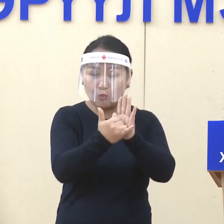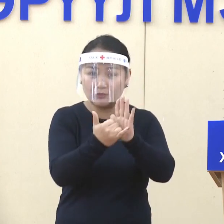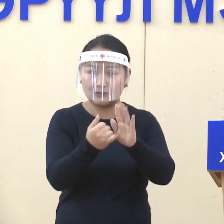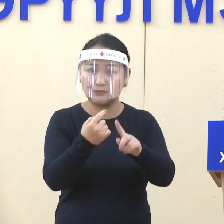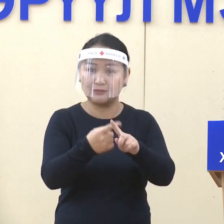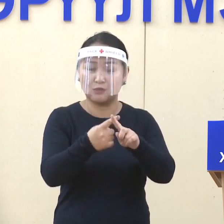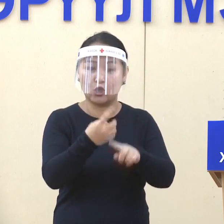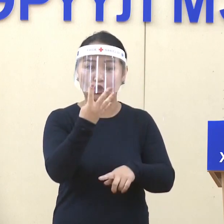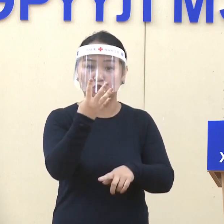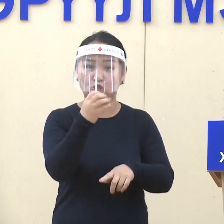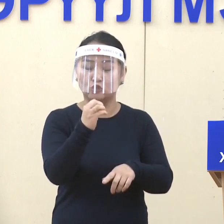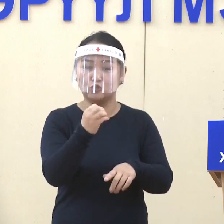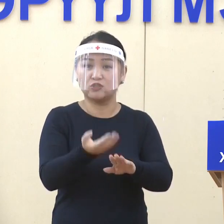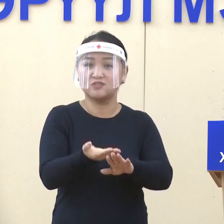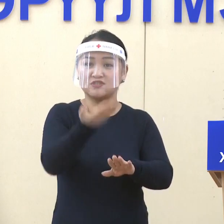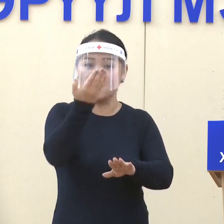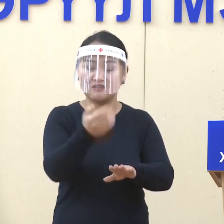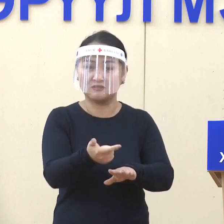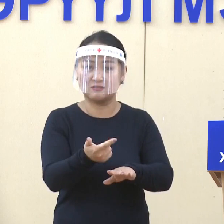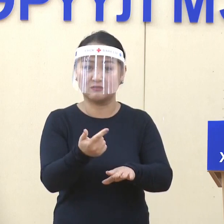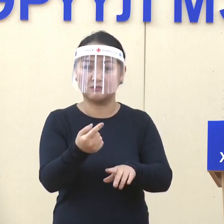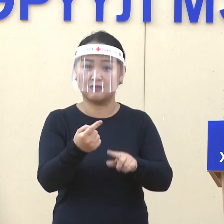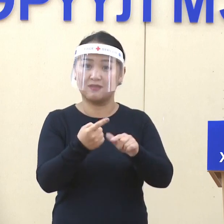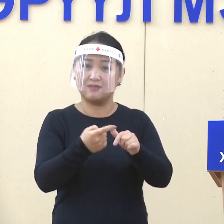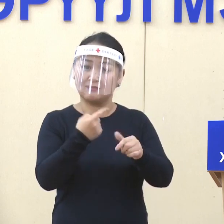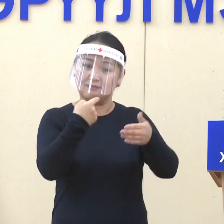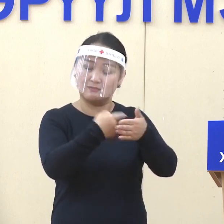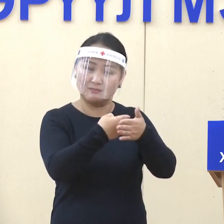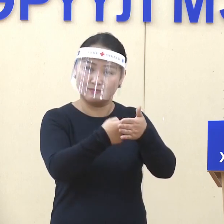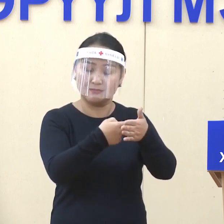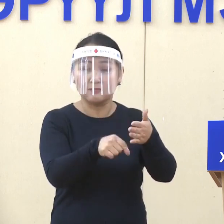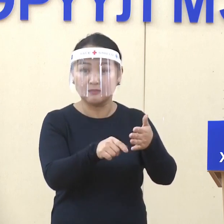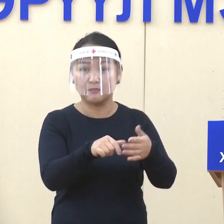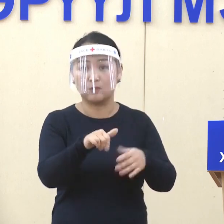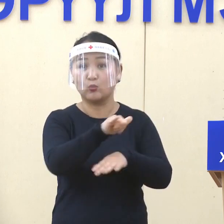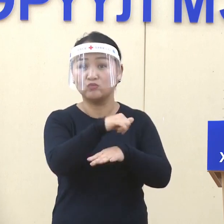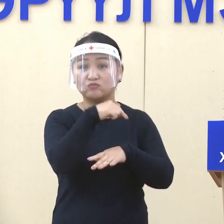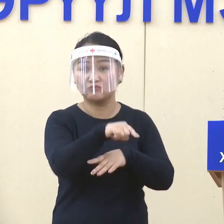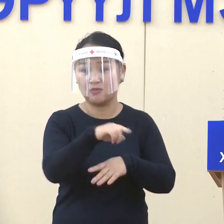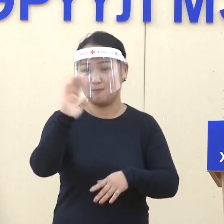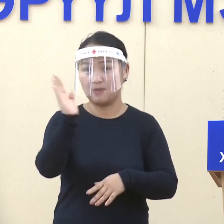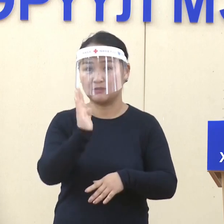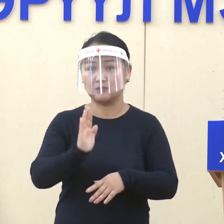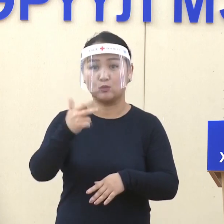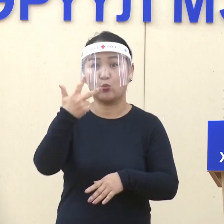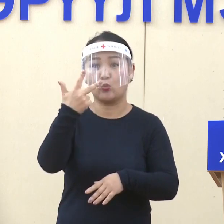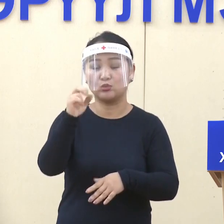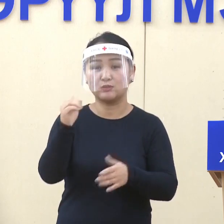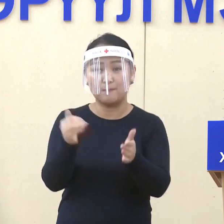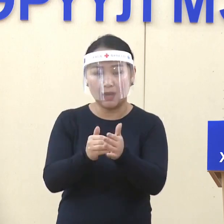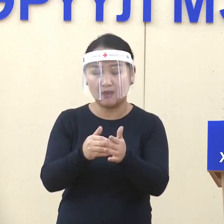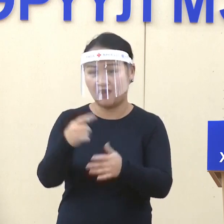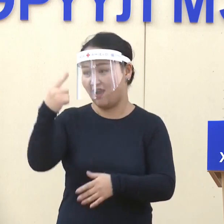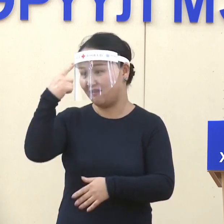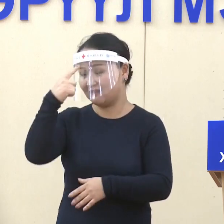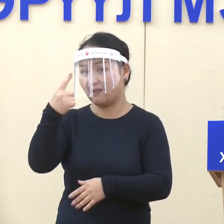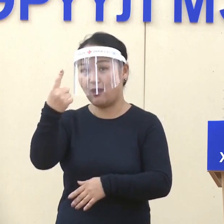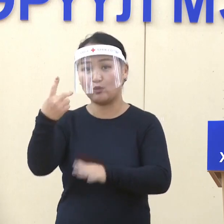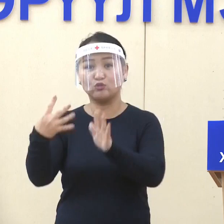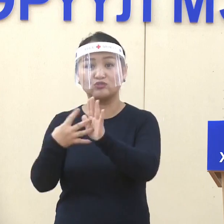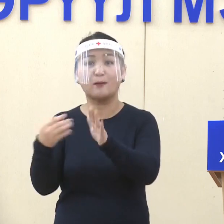өвчл бүртгэгдэж байгаа орныг тоонд одоо орсон байна. За мөн Бразилд 30,000 эндхэгт